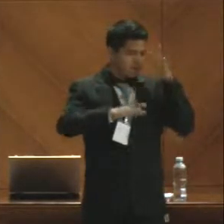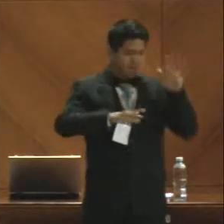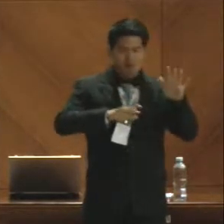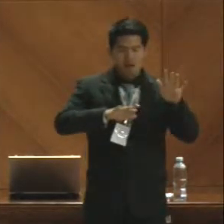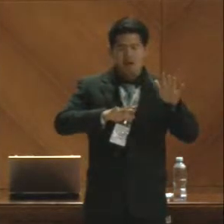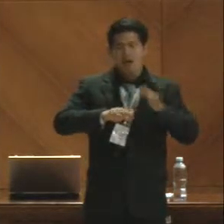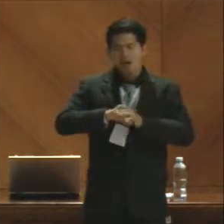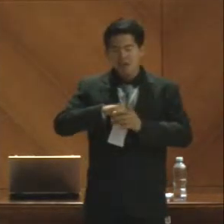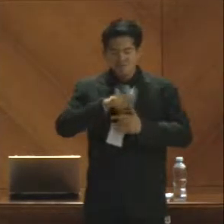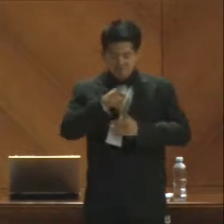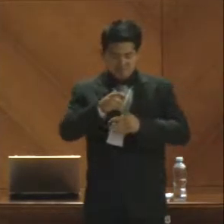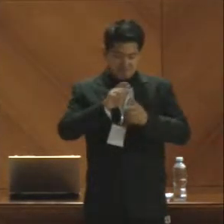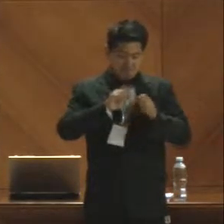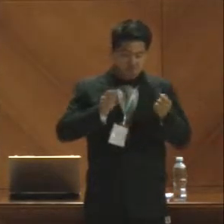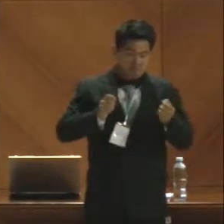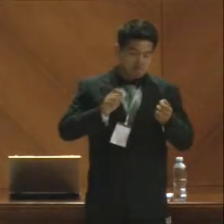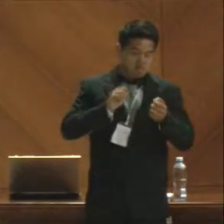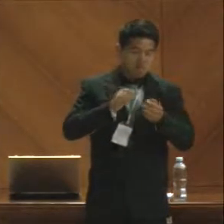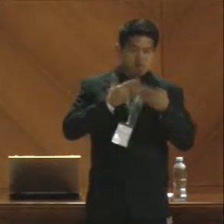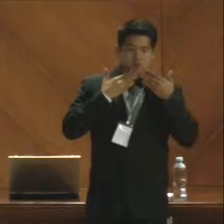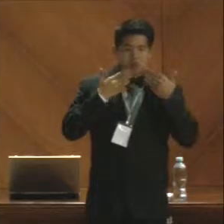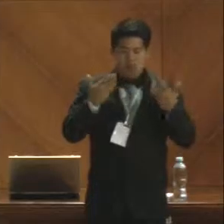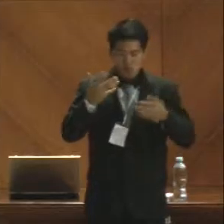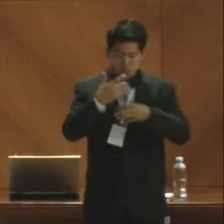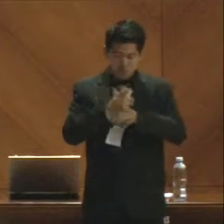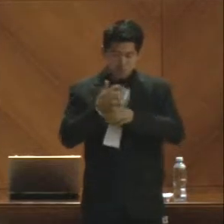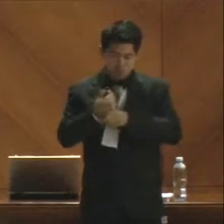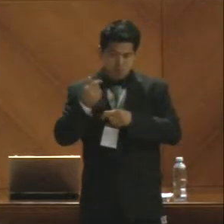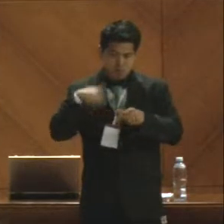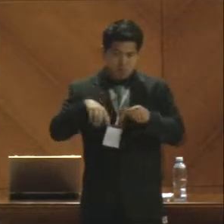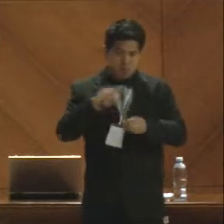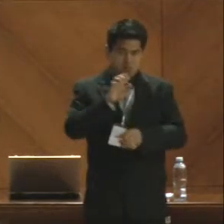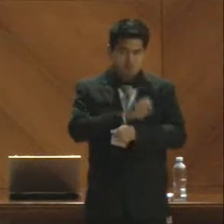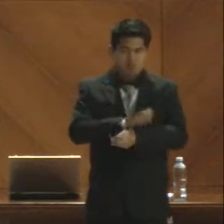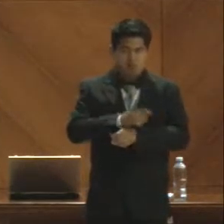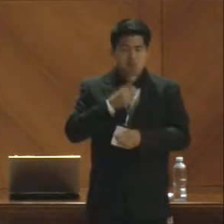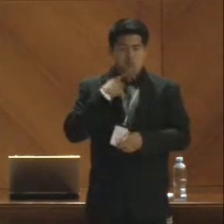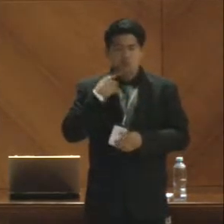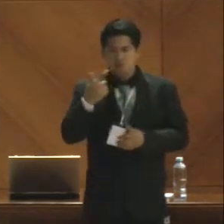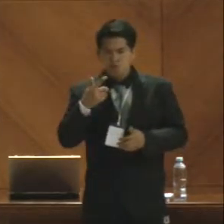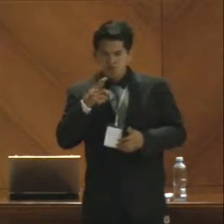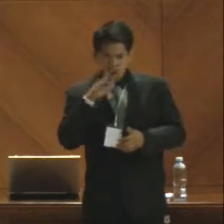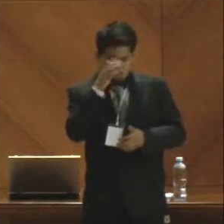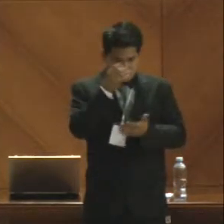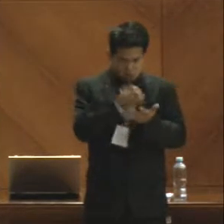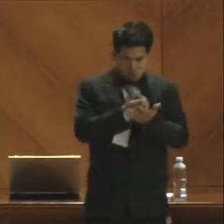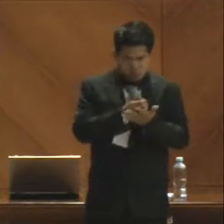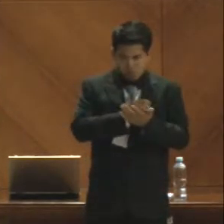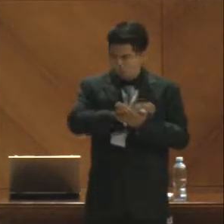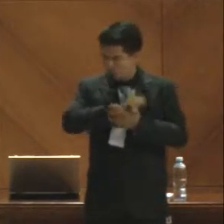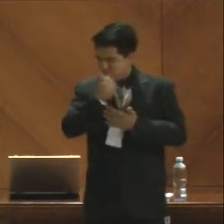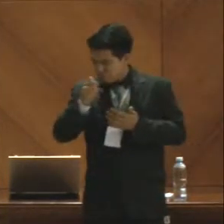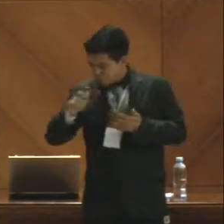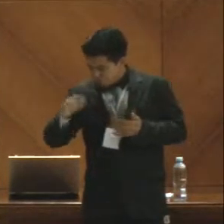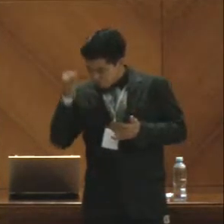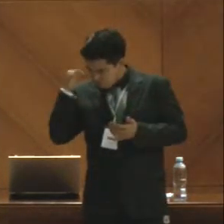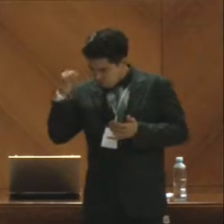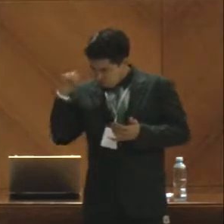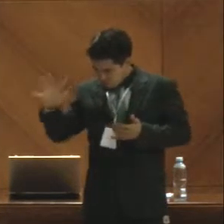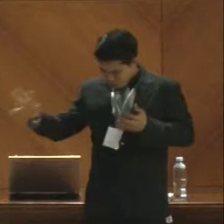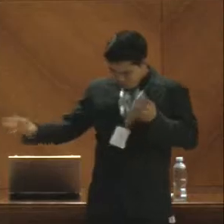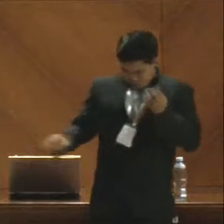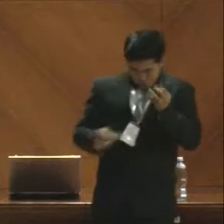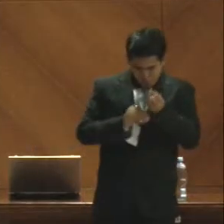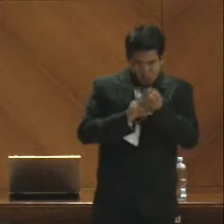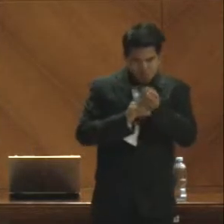libre hecho en Ecuador, que por cierto no está hecho desde cero, sino que se basa en software libre hecho por otras empresas o por otras comunidades